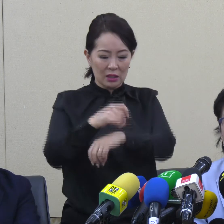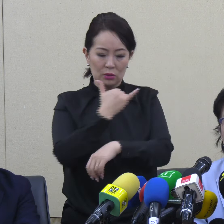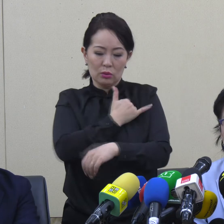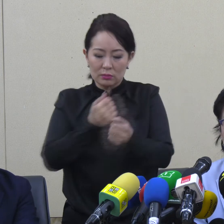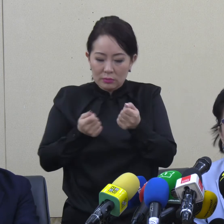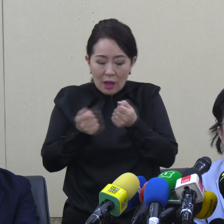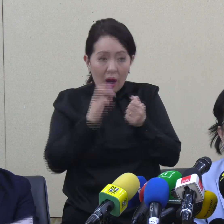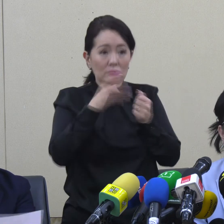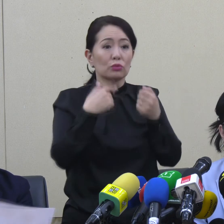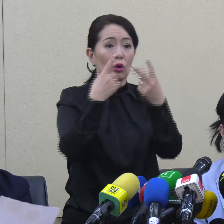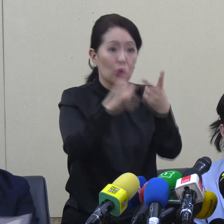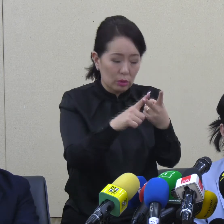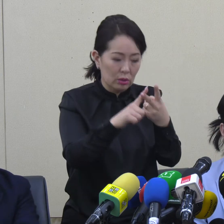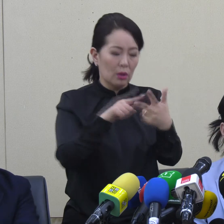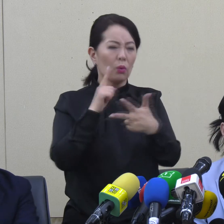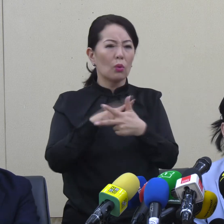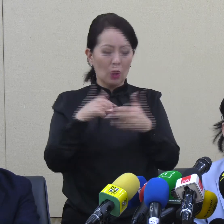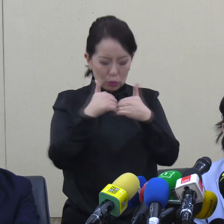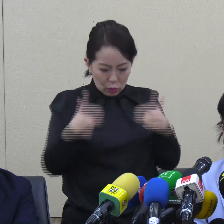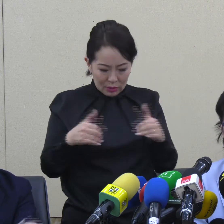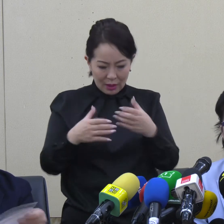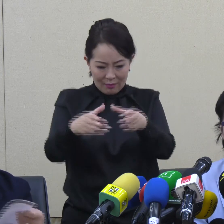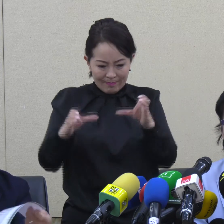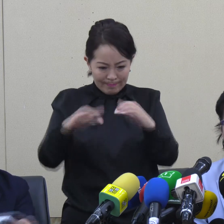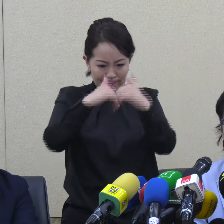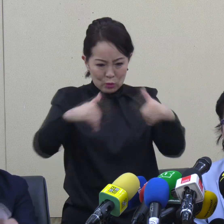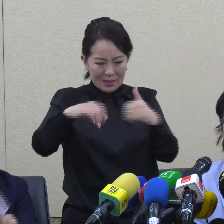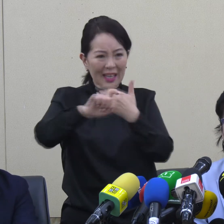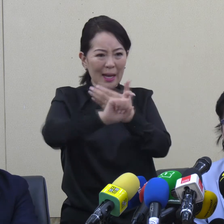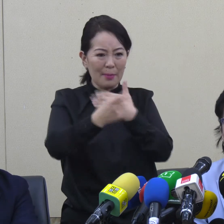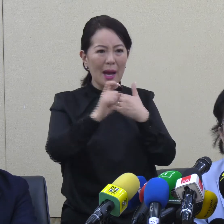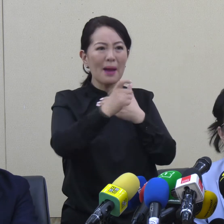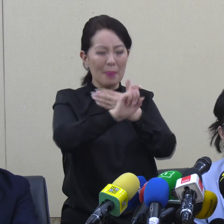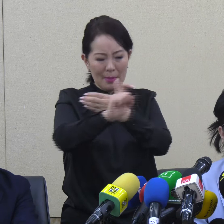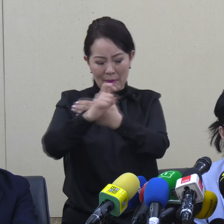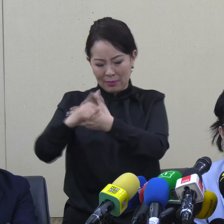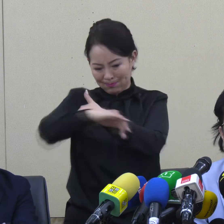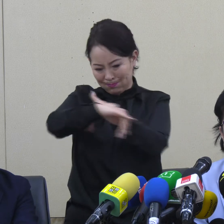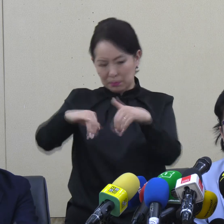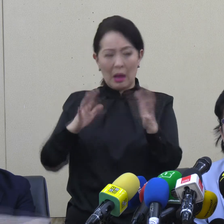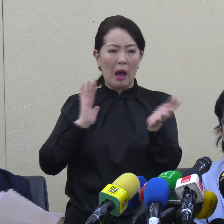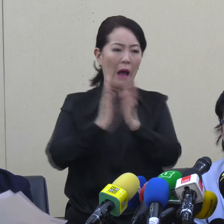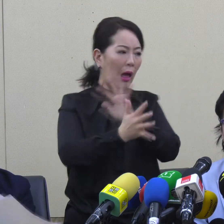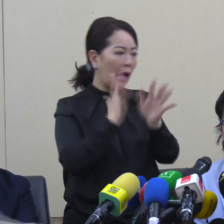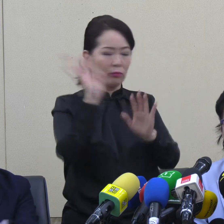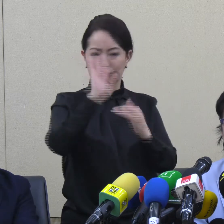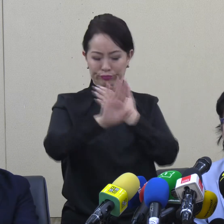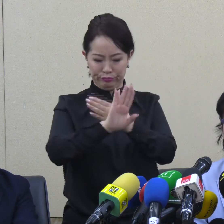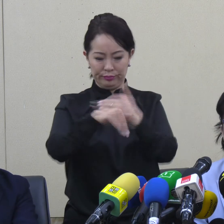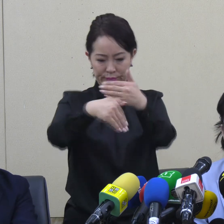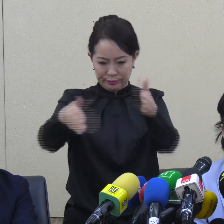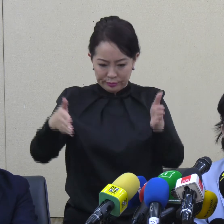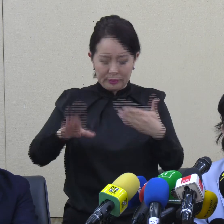бас тусгайлсан хязгаарлалт одоо дэглэмийг одоо сахих. Тийм үү? Ялангуяа хөдөлгөөний хязгаарлалтыг одоо сахих нь бол зүйтэй гэсэн ийм